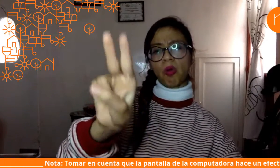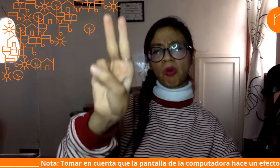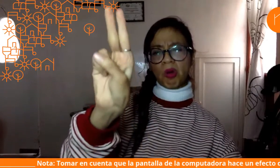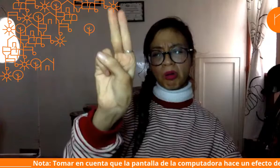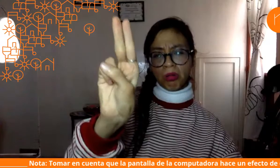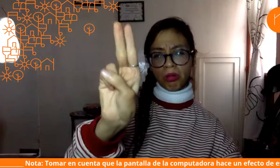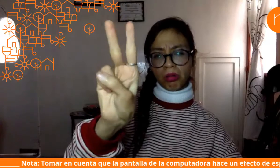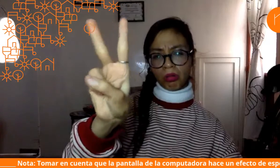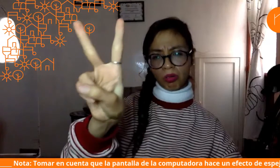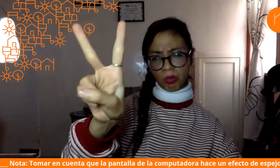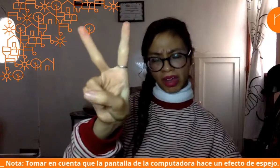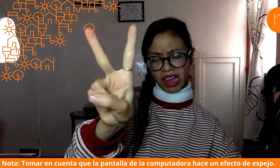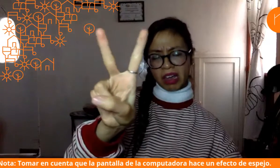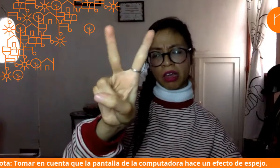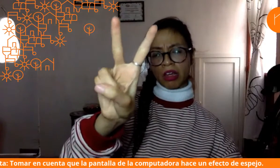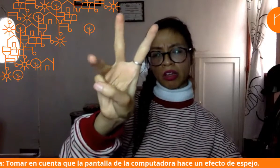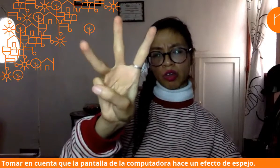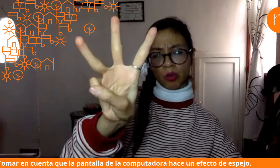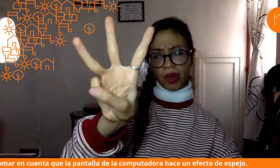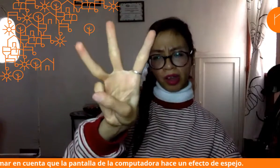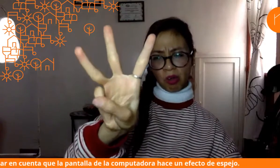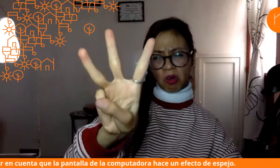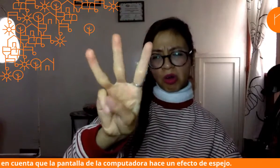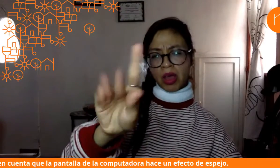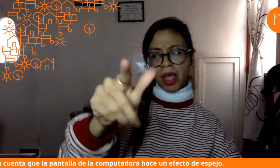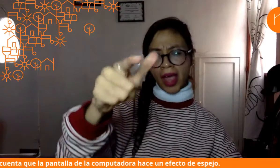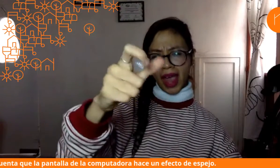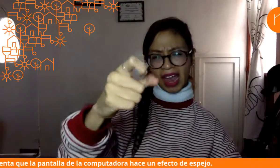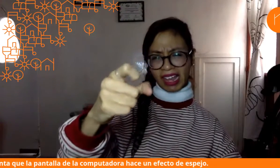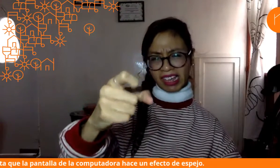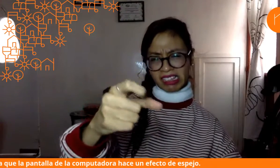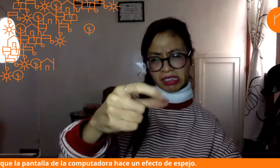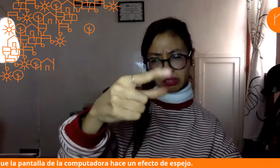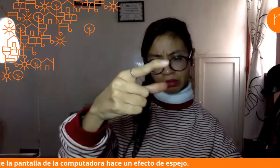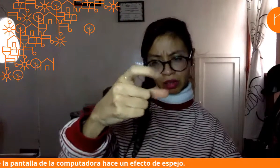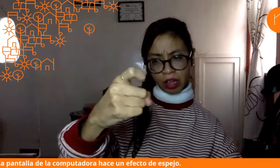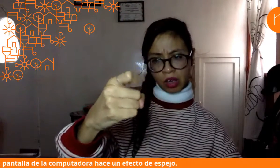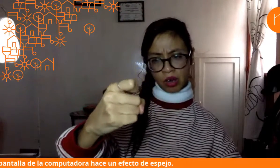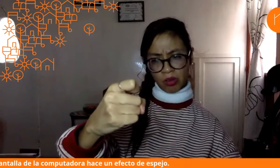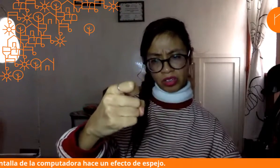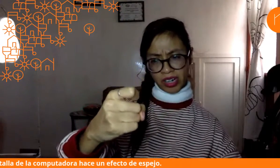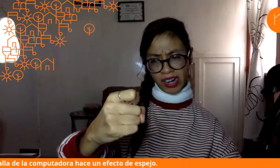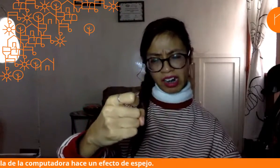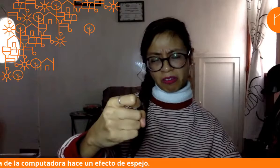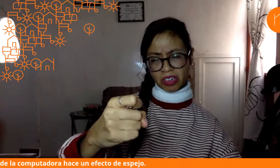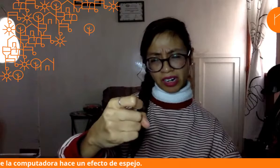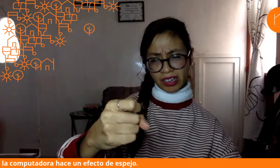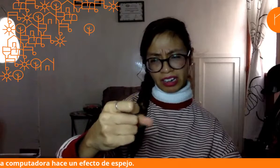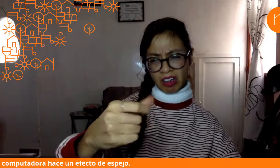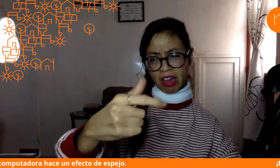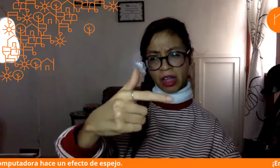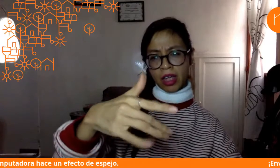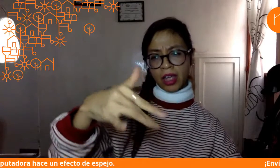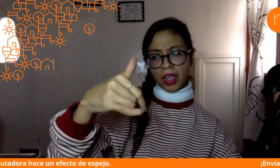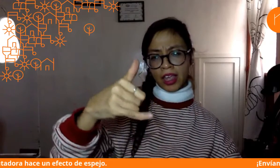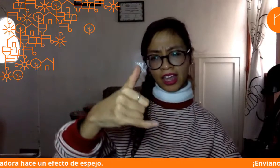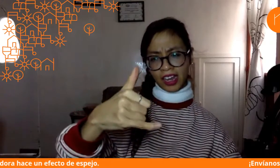U, V, W, X, como si jaláramos el gatillo,